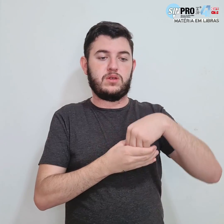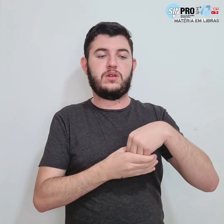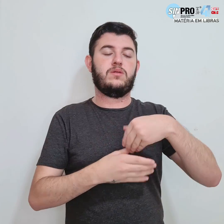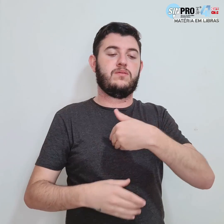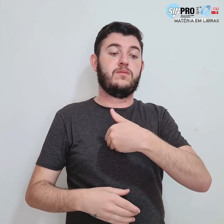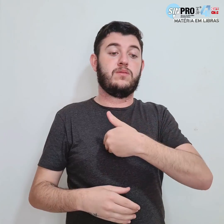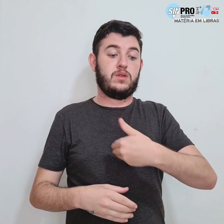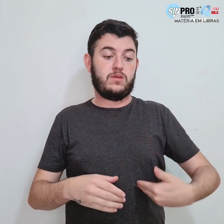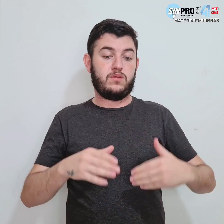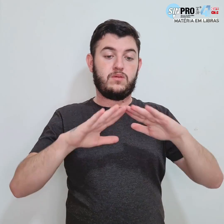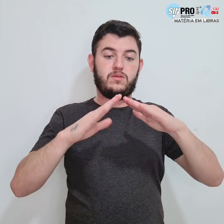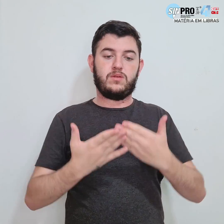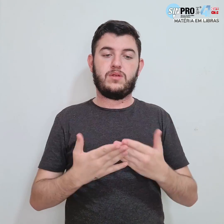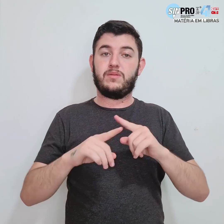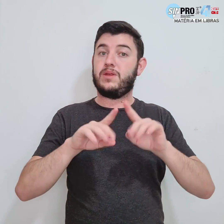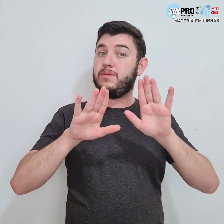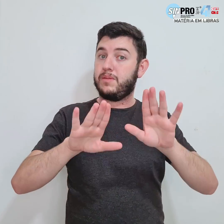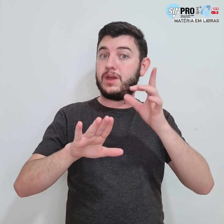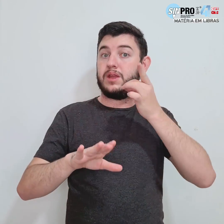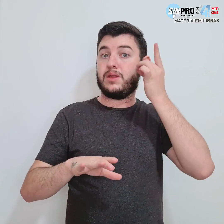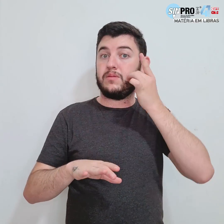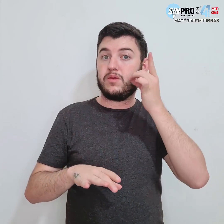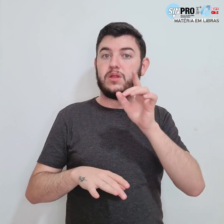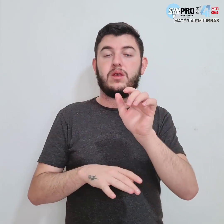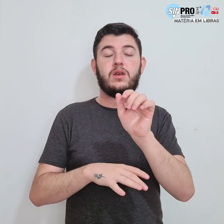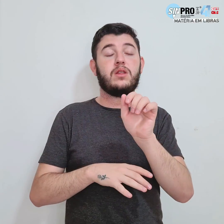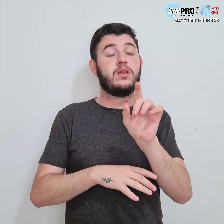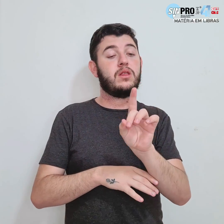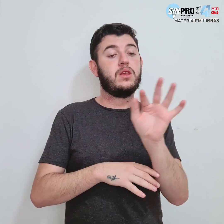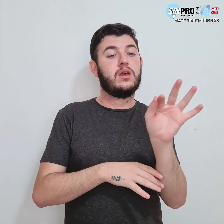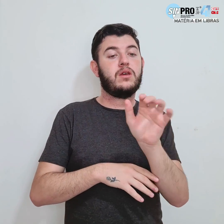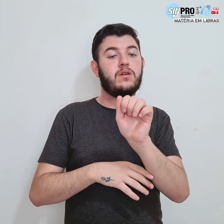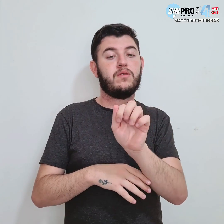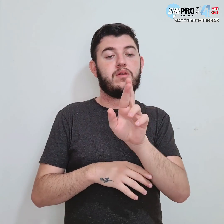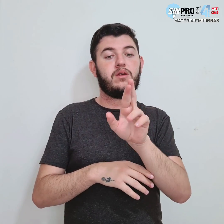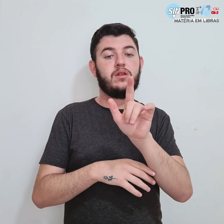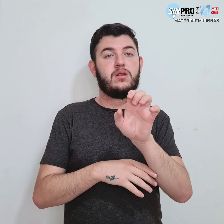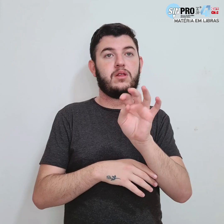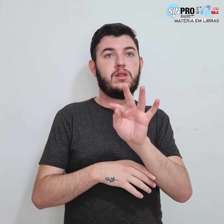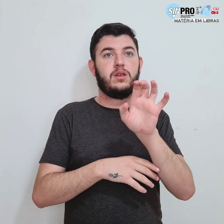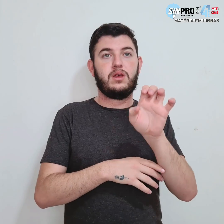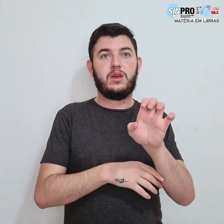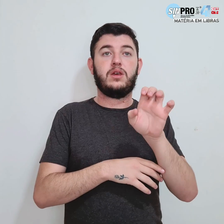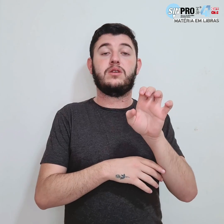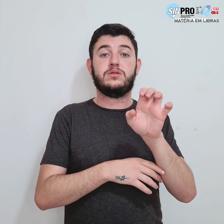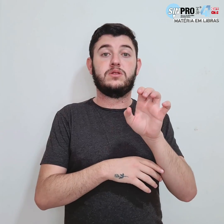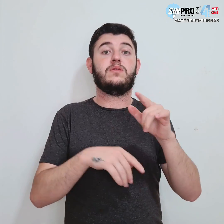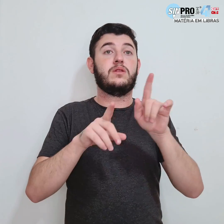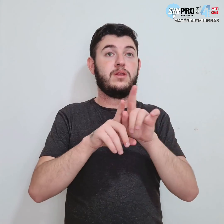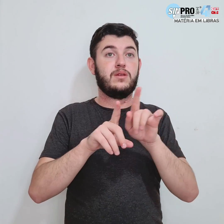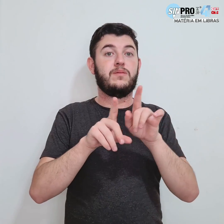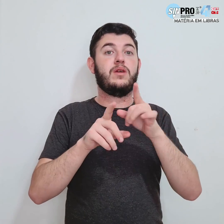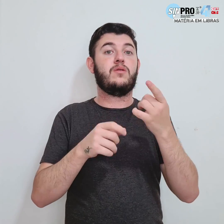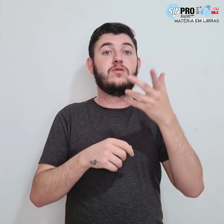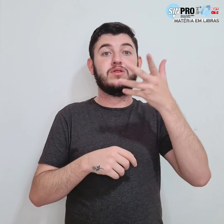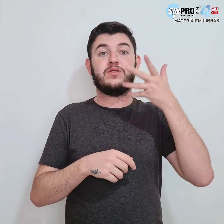escolas públicas. Na opinião da deputada distrital Arlete Sampaio, o discurso da deputada Júlia Lucy